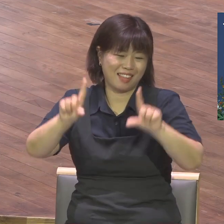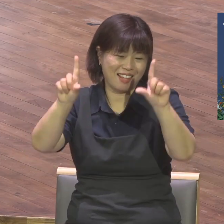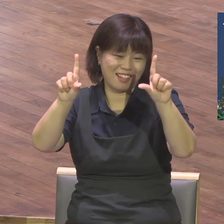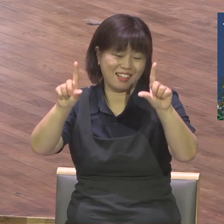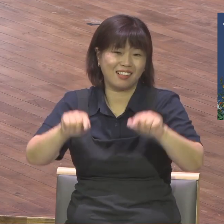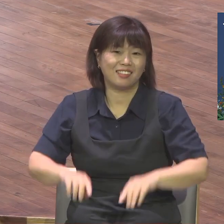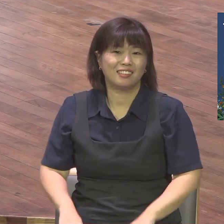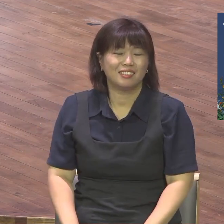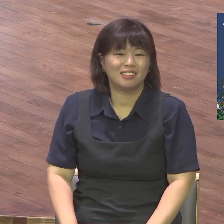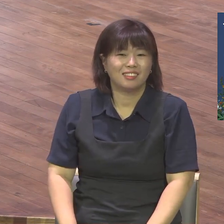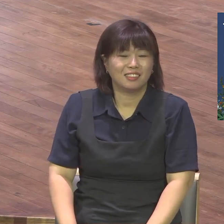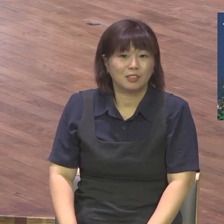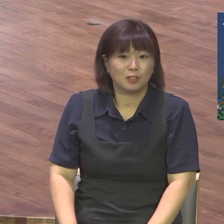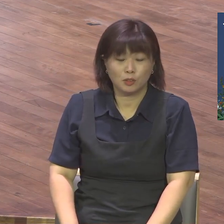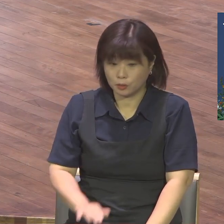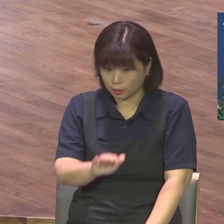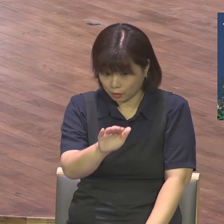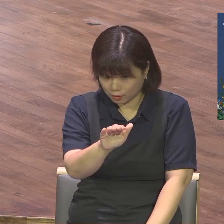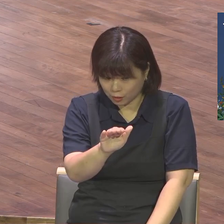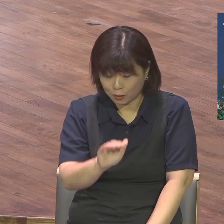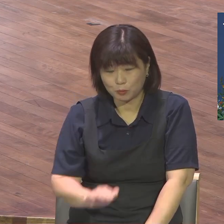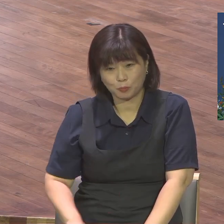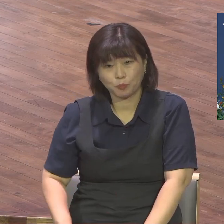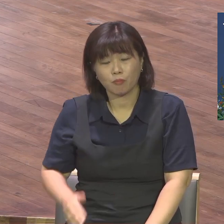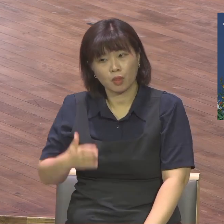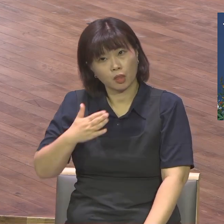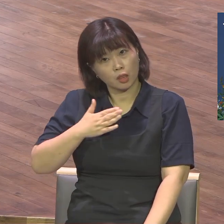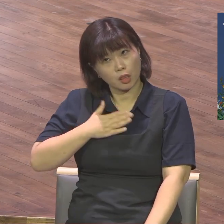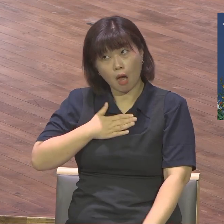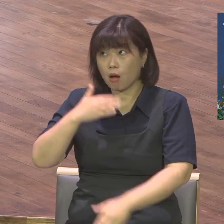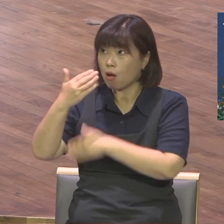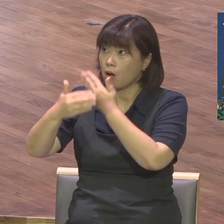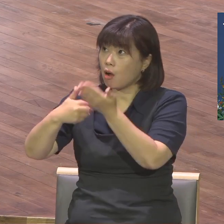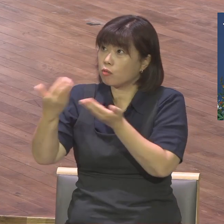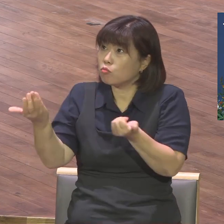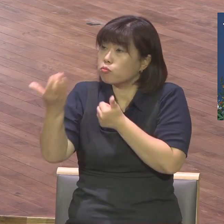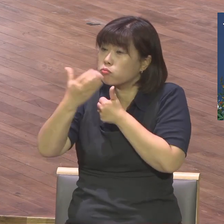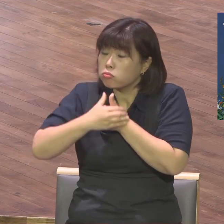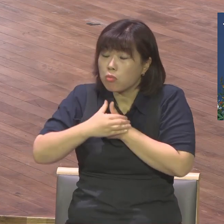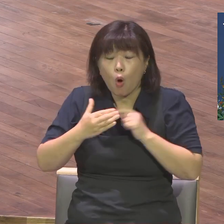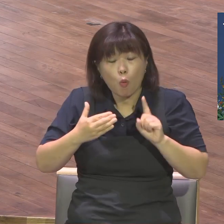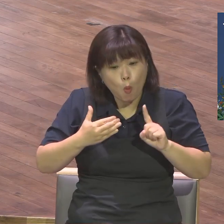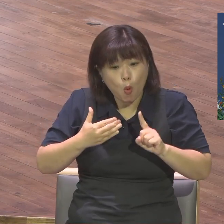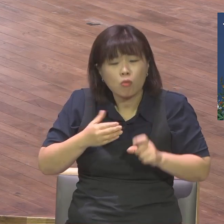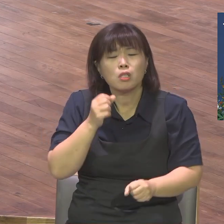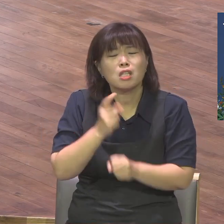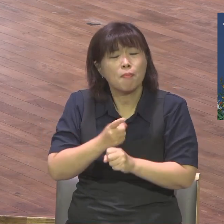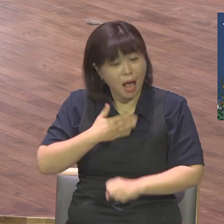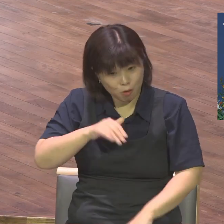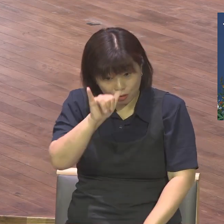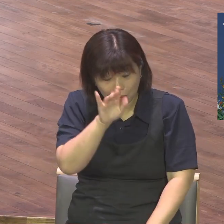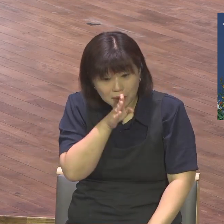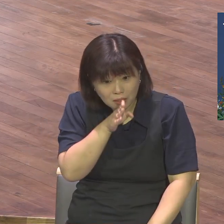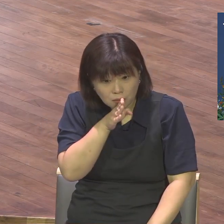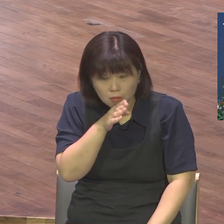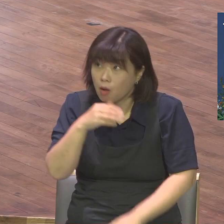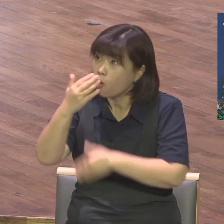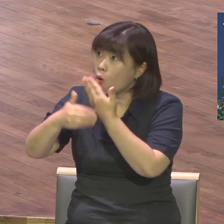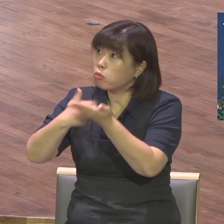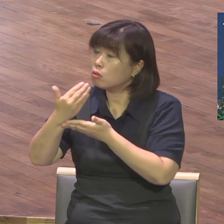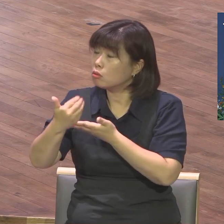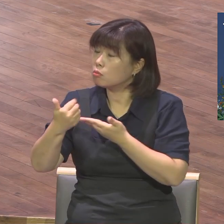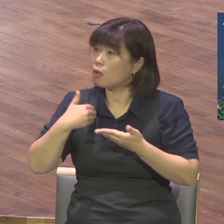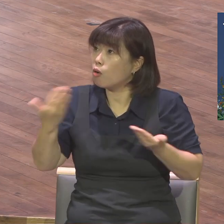저와 여러분은 무엇을 해야 하는지 이미 답이 다 난 사람들이에요. 다 답이 났어요. 우리가 뭘 해야